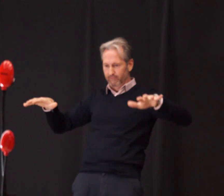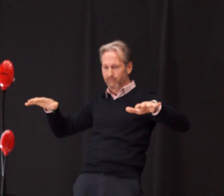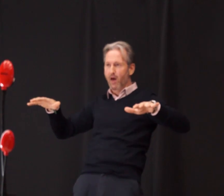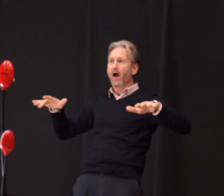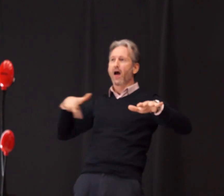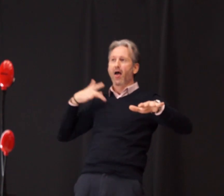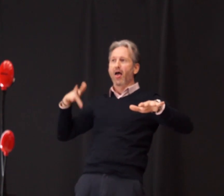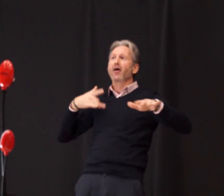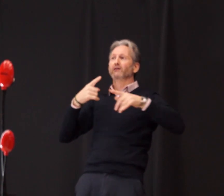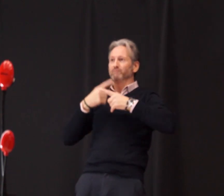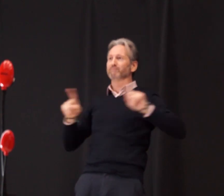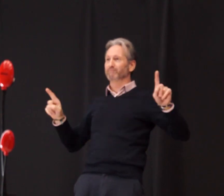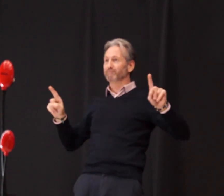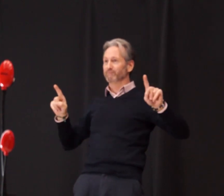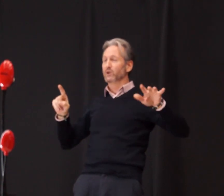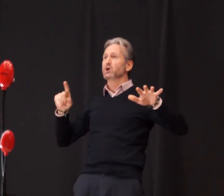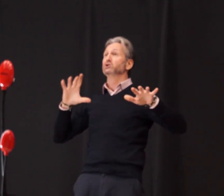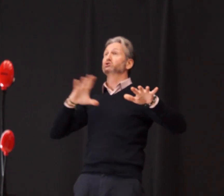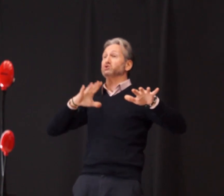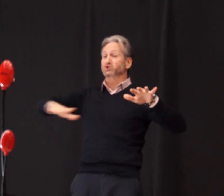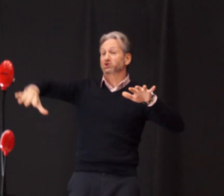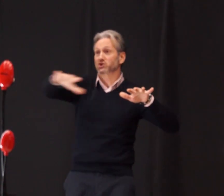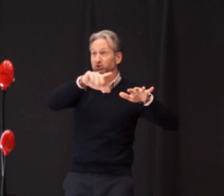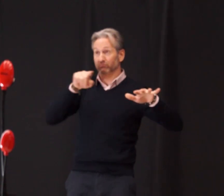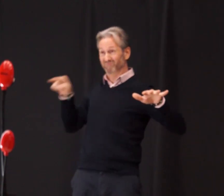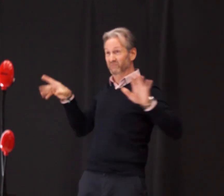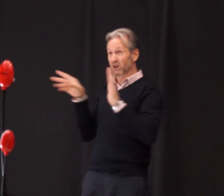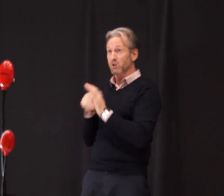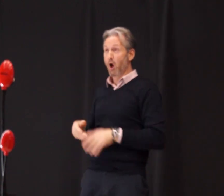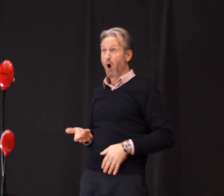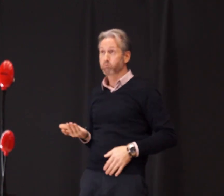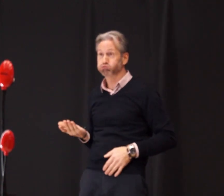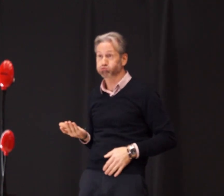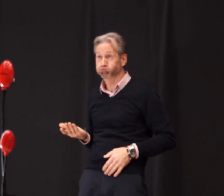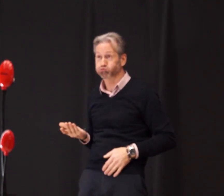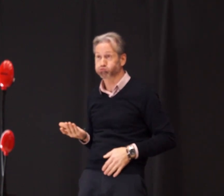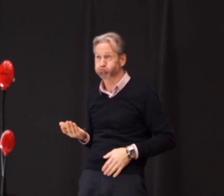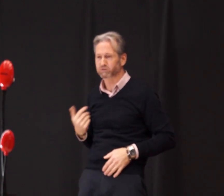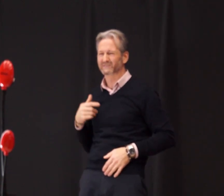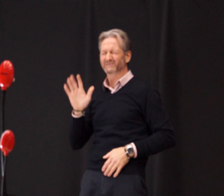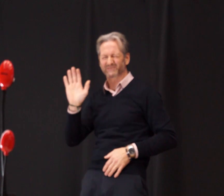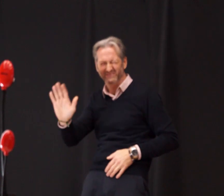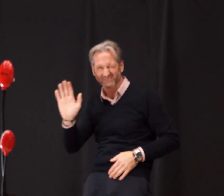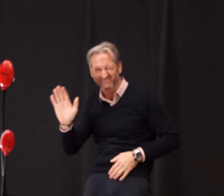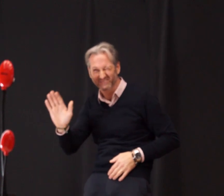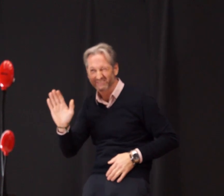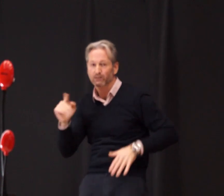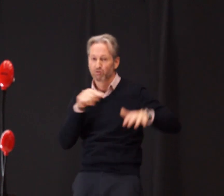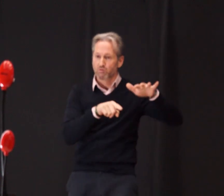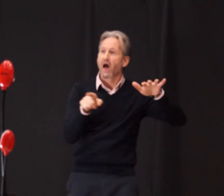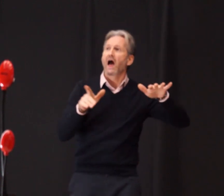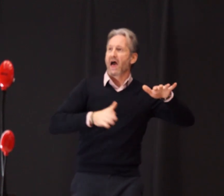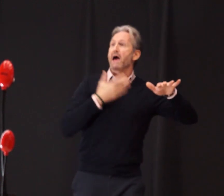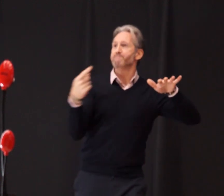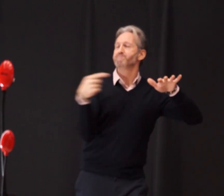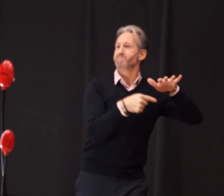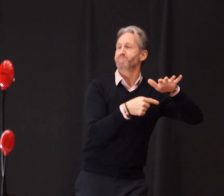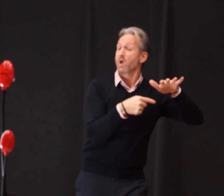sur les communicités, et en fait je m'aperçois qu'il y a deux approches différentes. Donc, au départ, les communicités